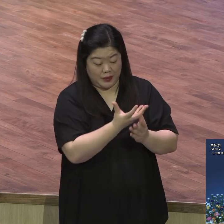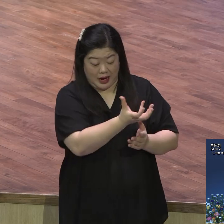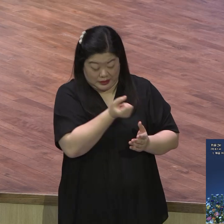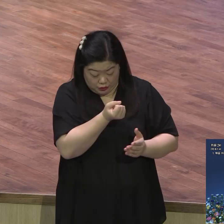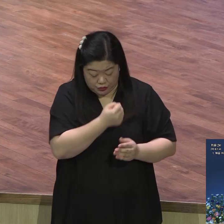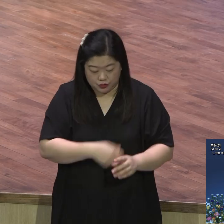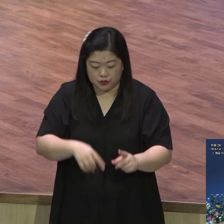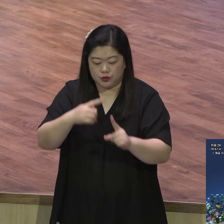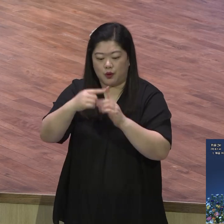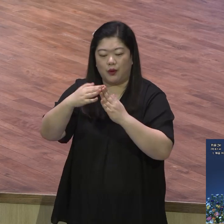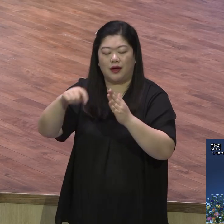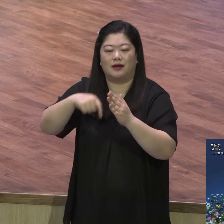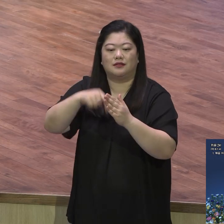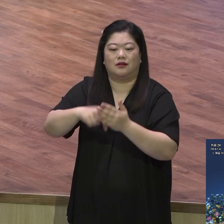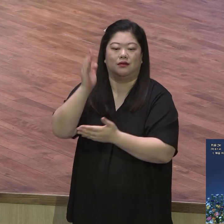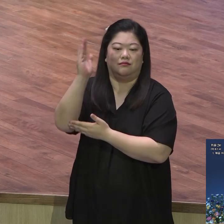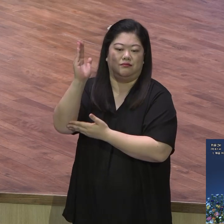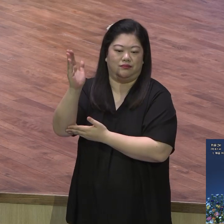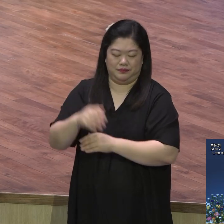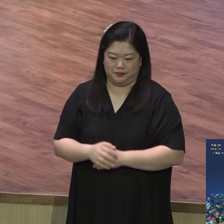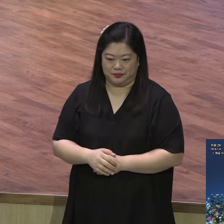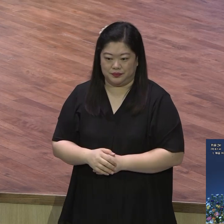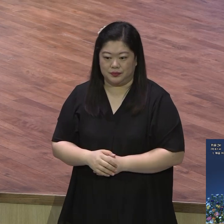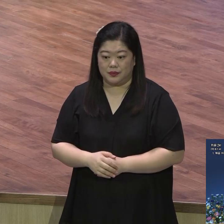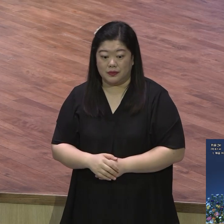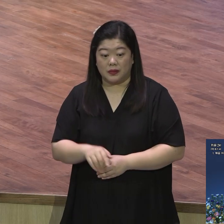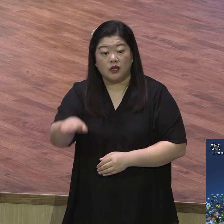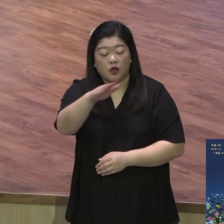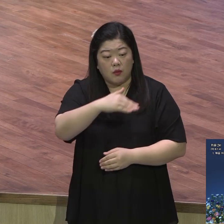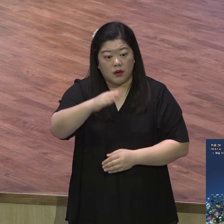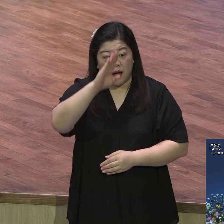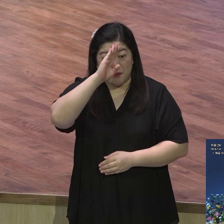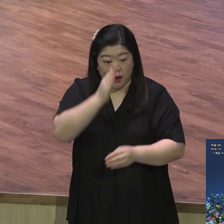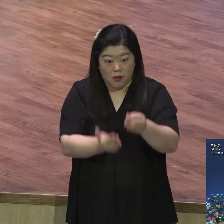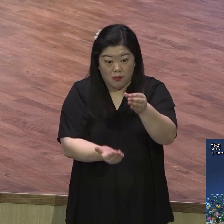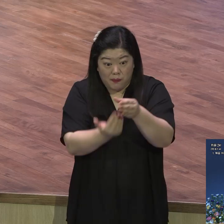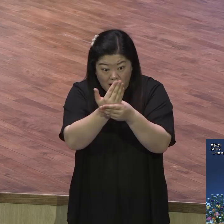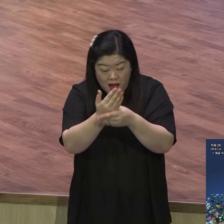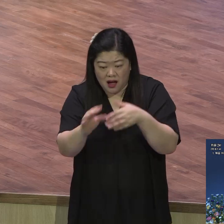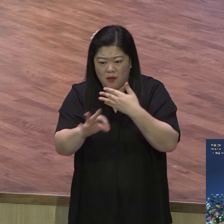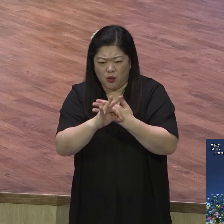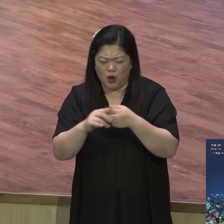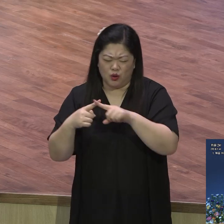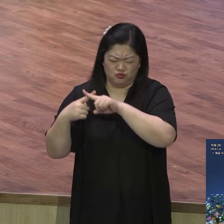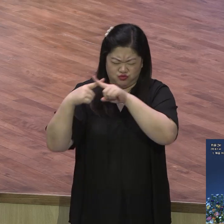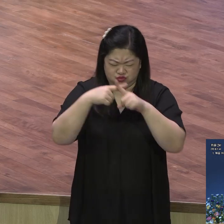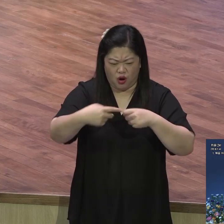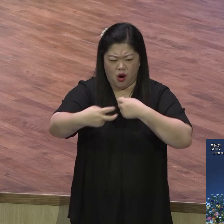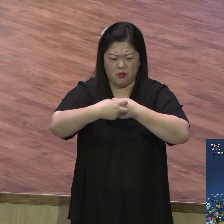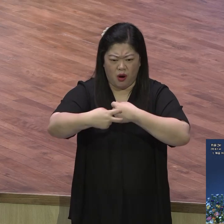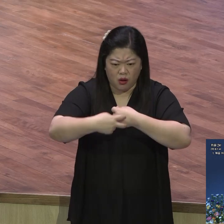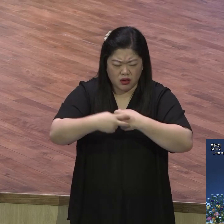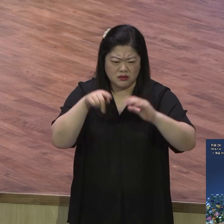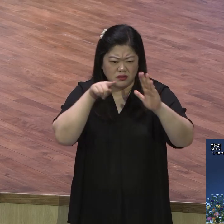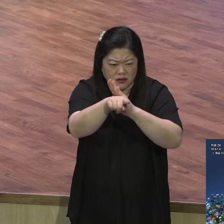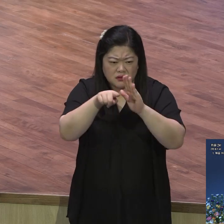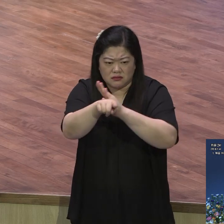모든 질병을 의사에게만 맡길 수 없다. 아직 많은 부분은